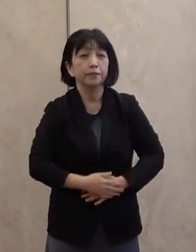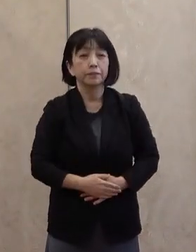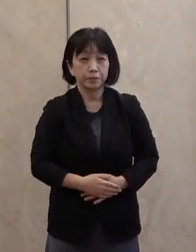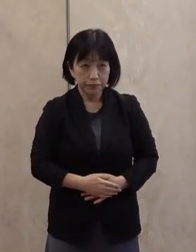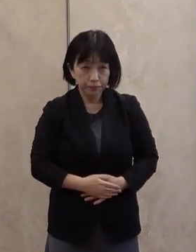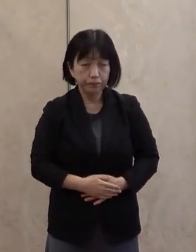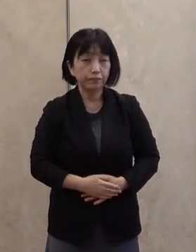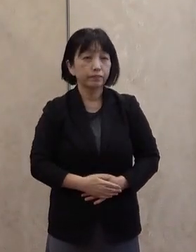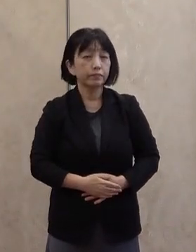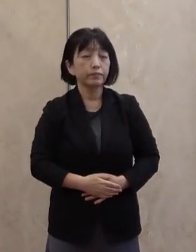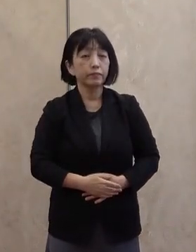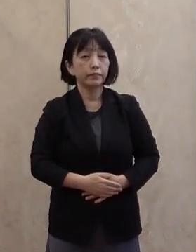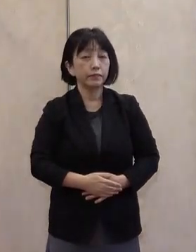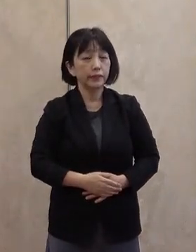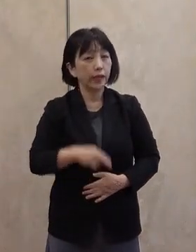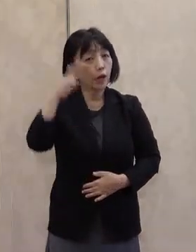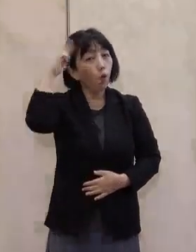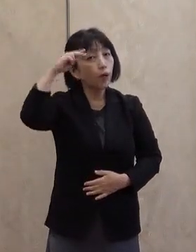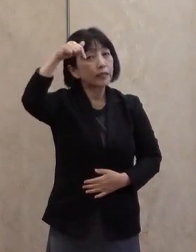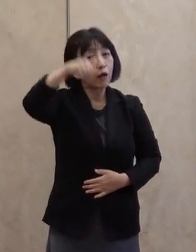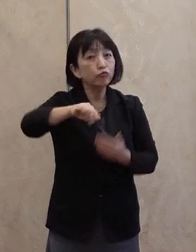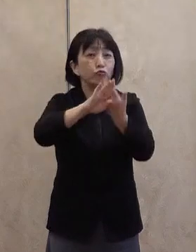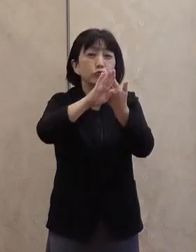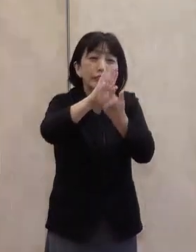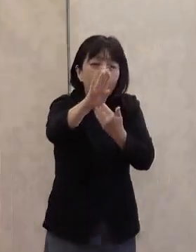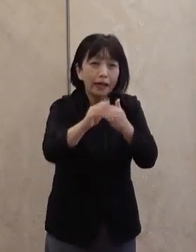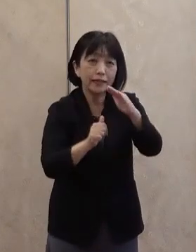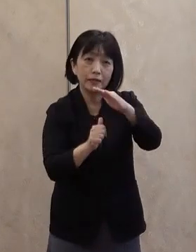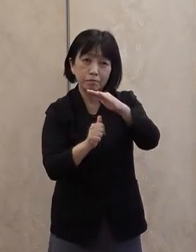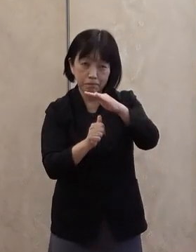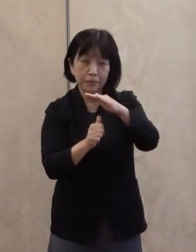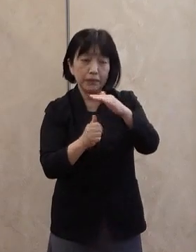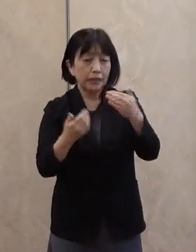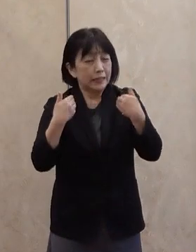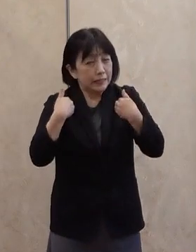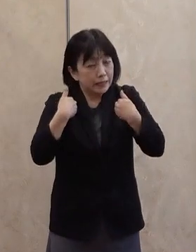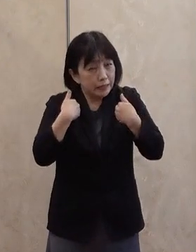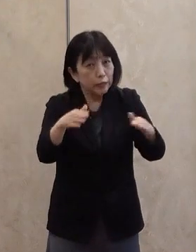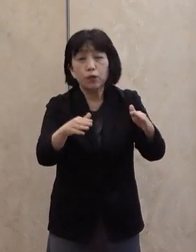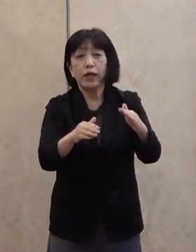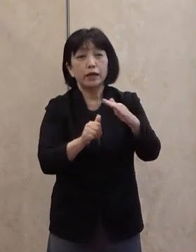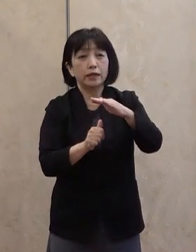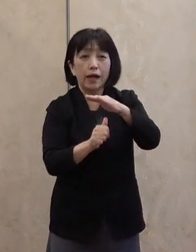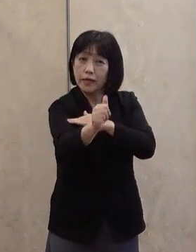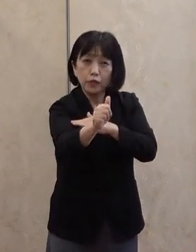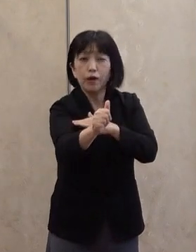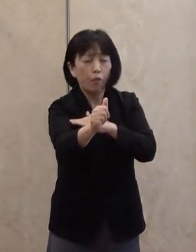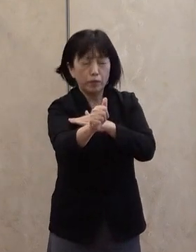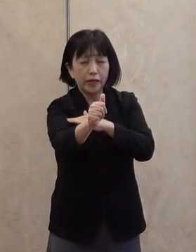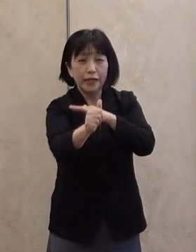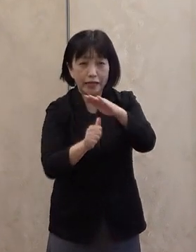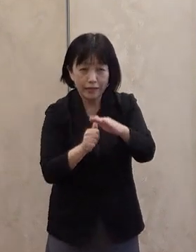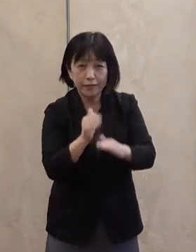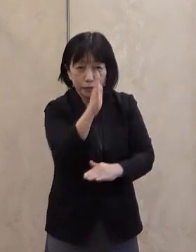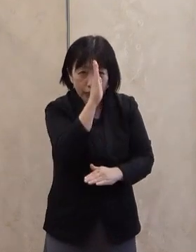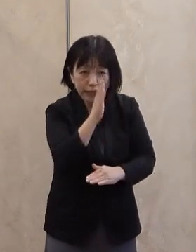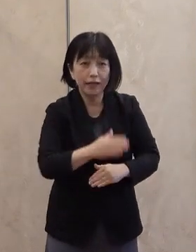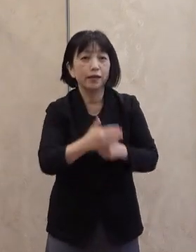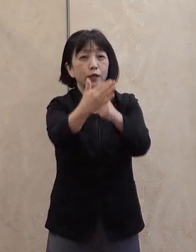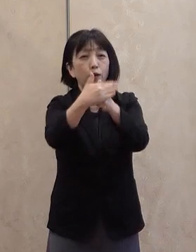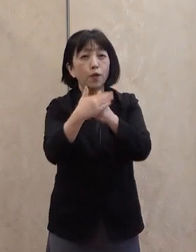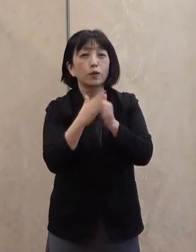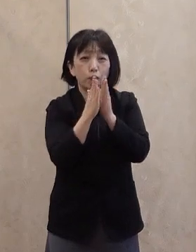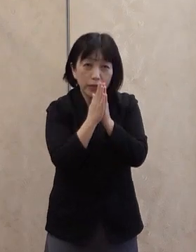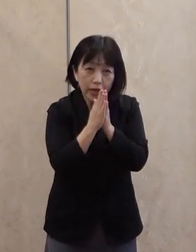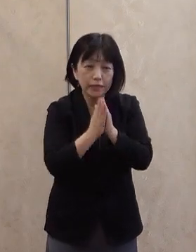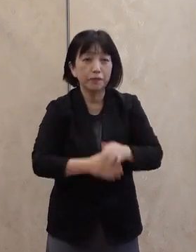これ先ほど申し上げた通り、そして大阪府外への不要不急の外出の自粛についてもご協力をよろしくお願いします。はい、お願いします